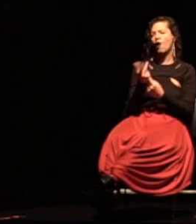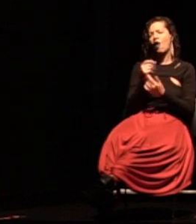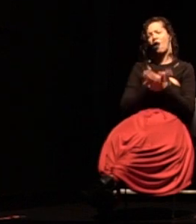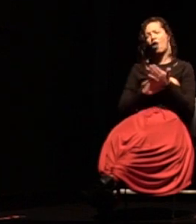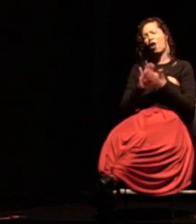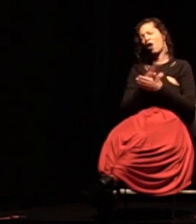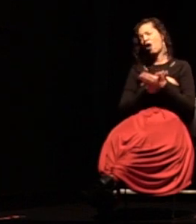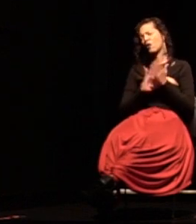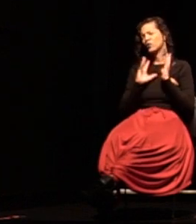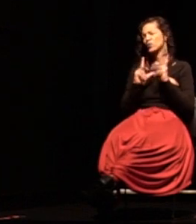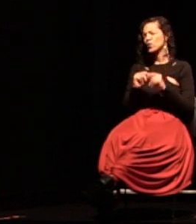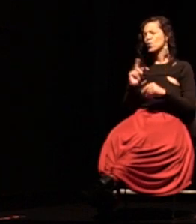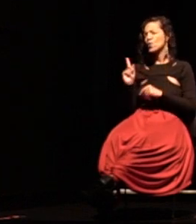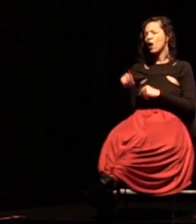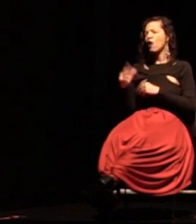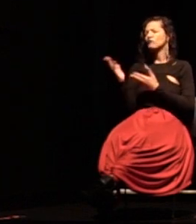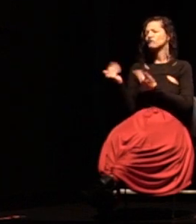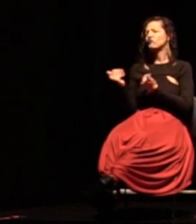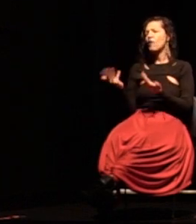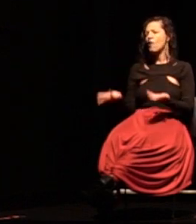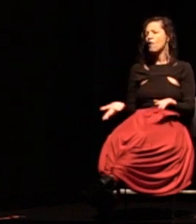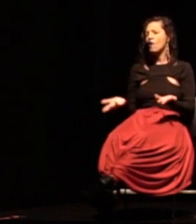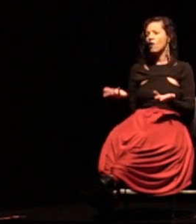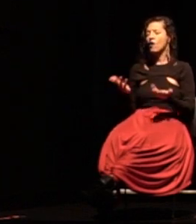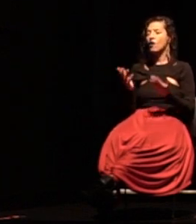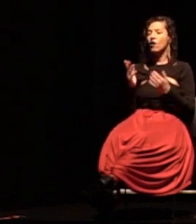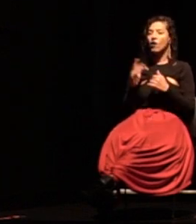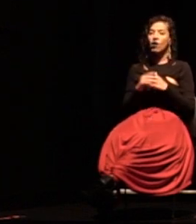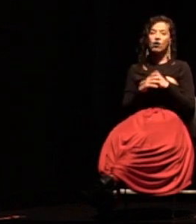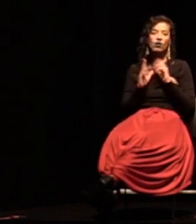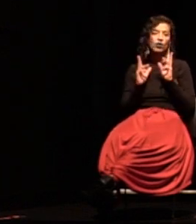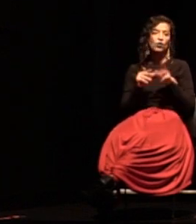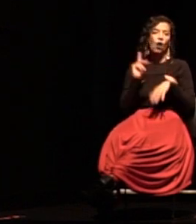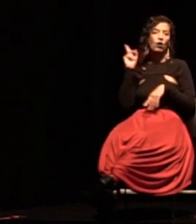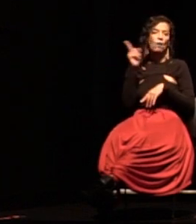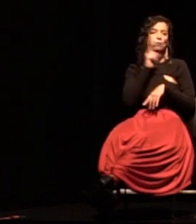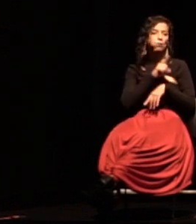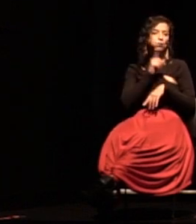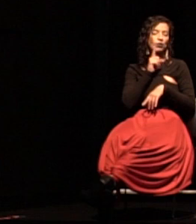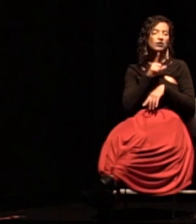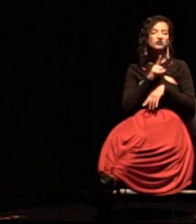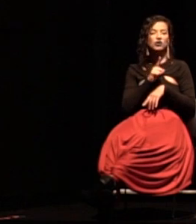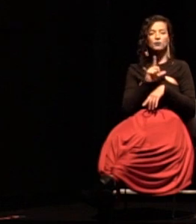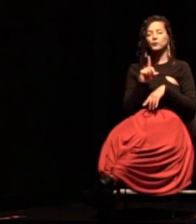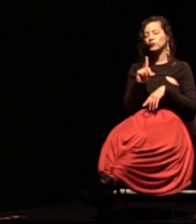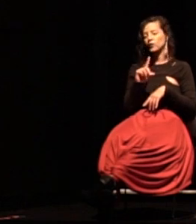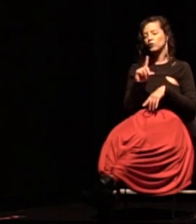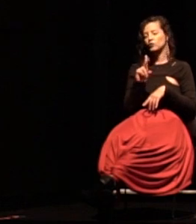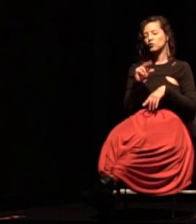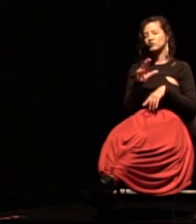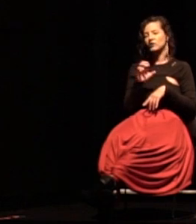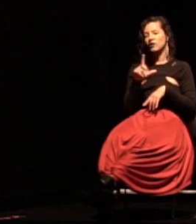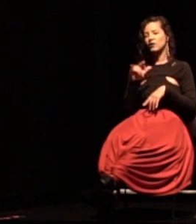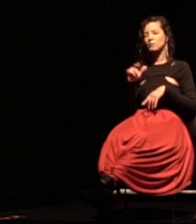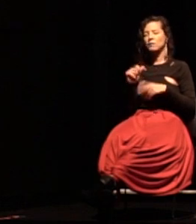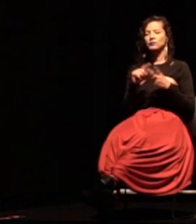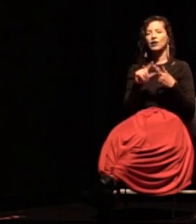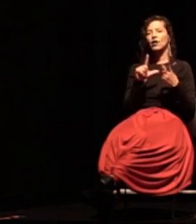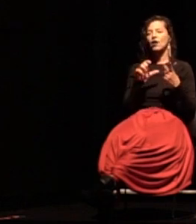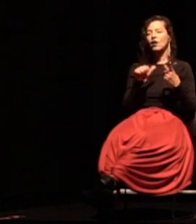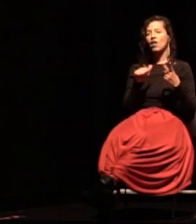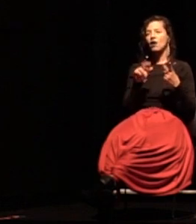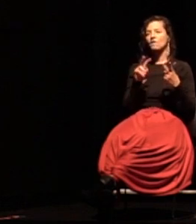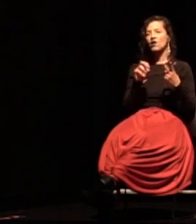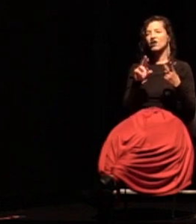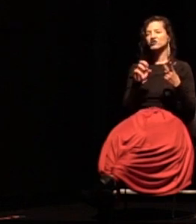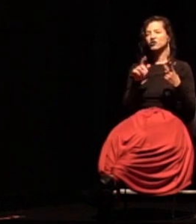né? Como era, nos Estados Unidos, a Lucy Lipa, como era a Lea Vergine, lá na